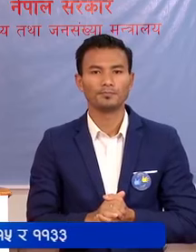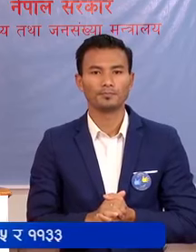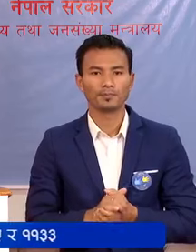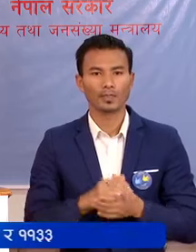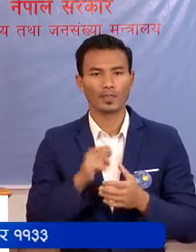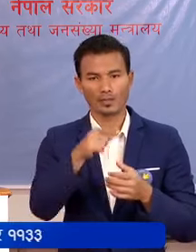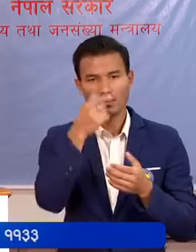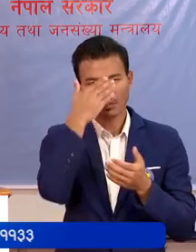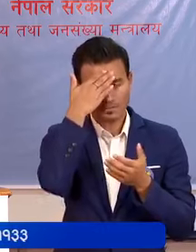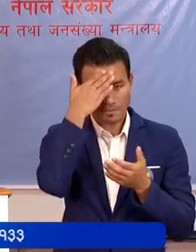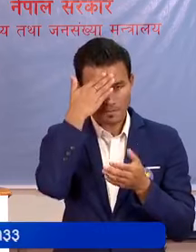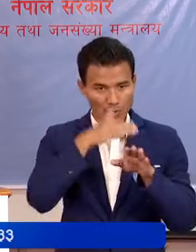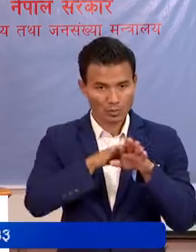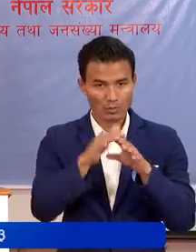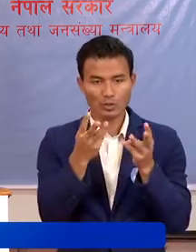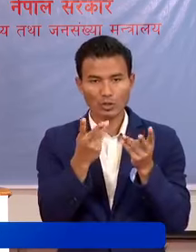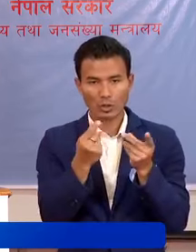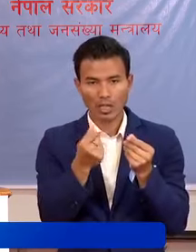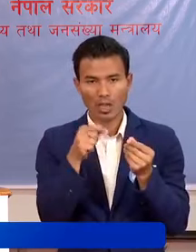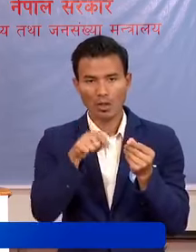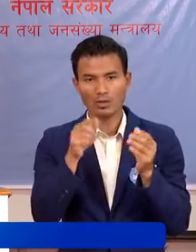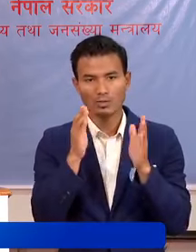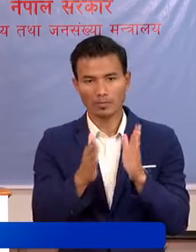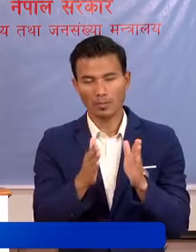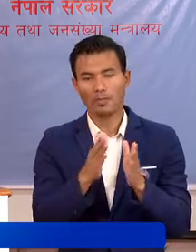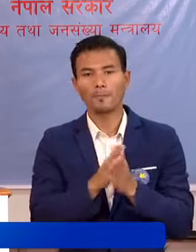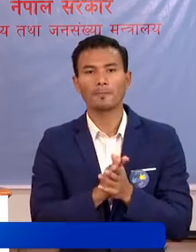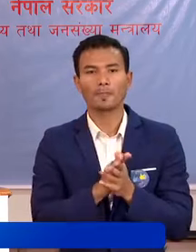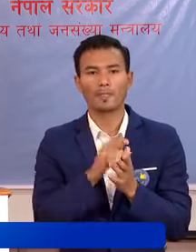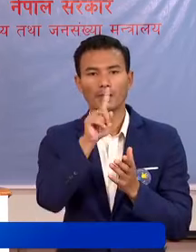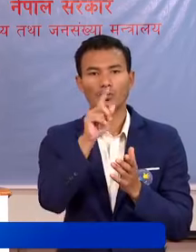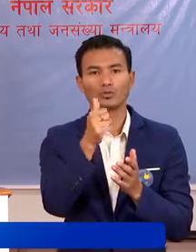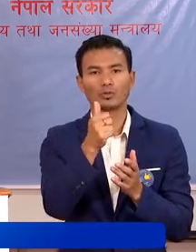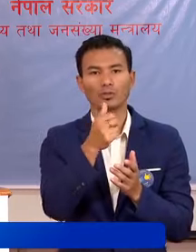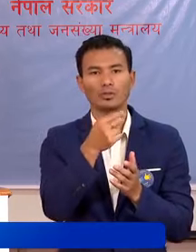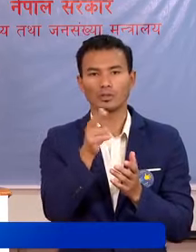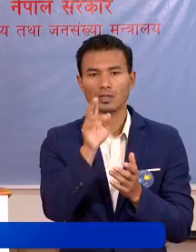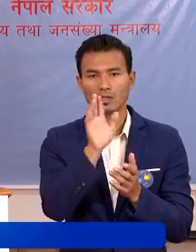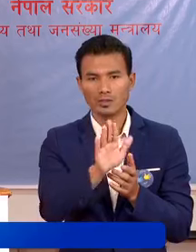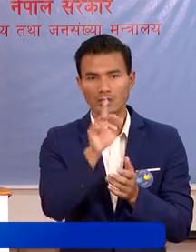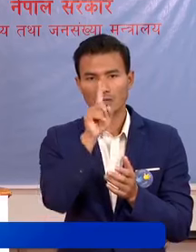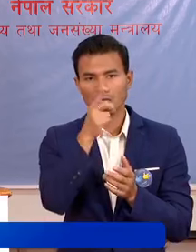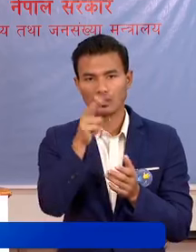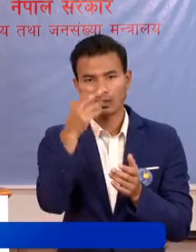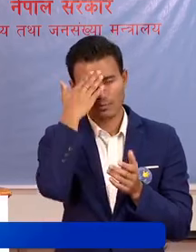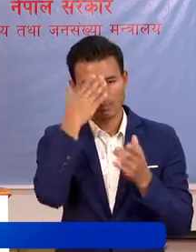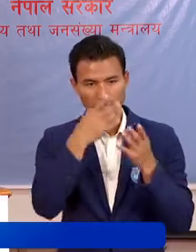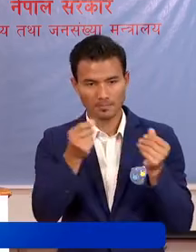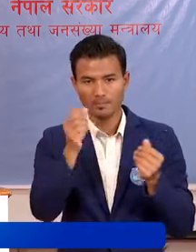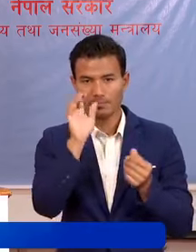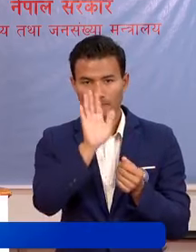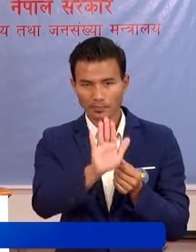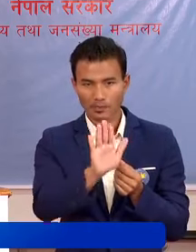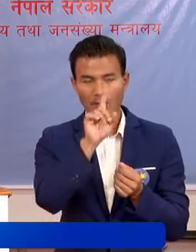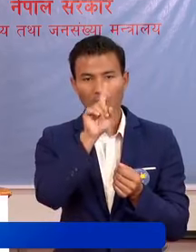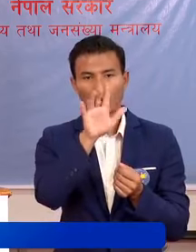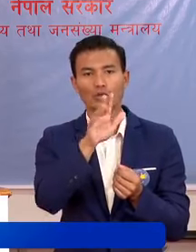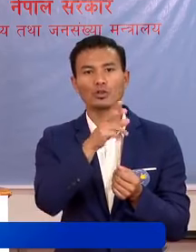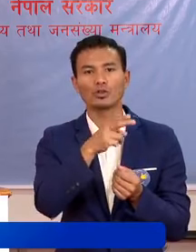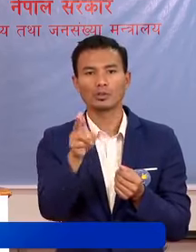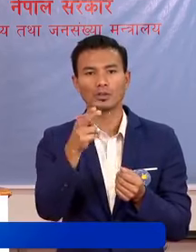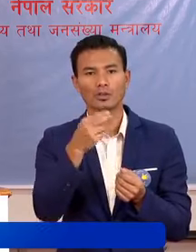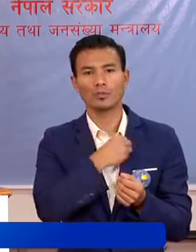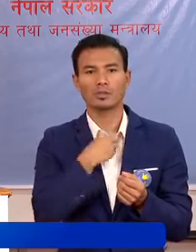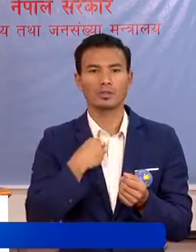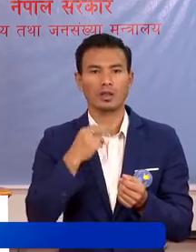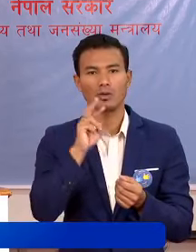संक्रमित बेक्ति अरूको संख्या आल्सम्म सोर हो एक जाना निको भयर गई शक्यको र पंद्र जाना उप्सार को क्रम